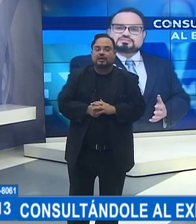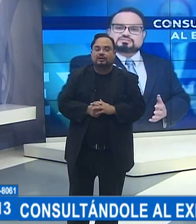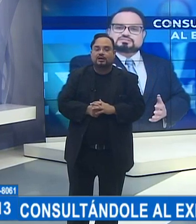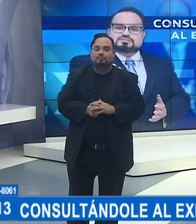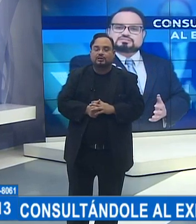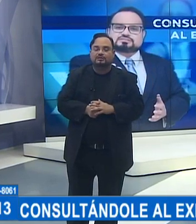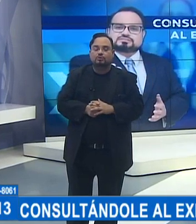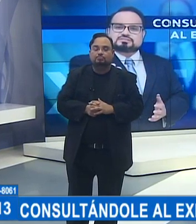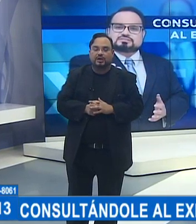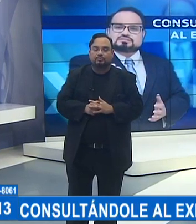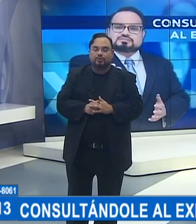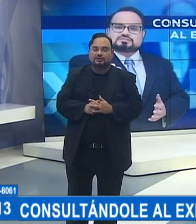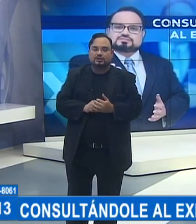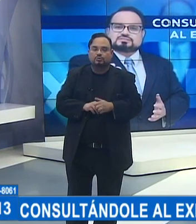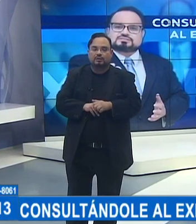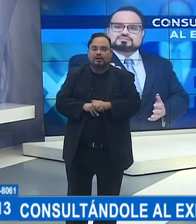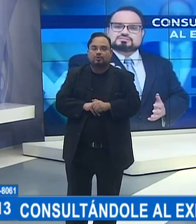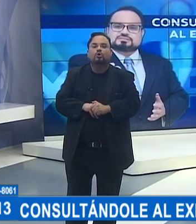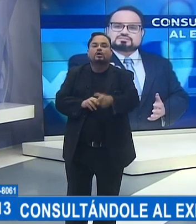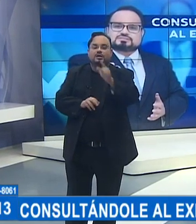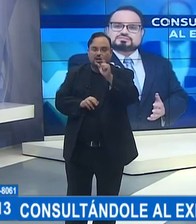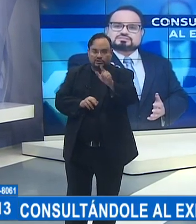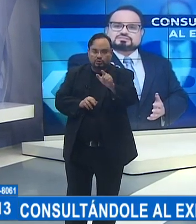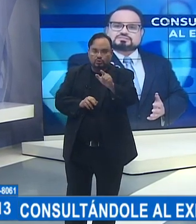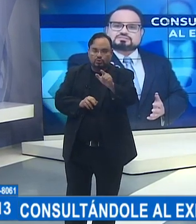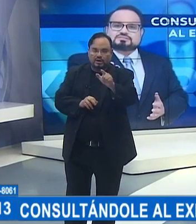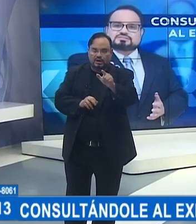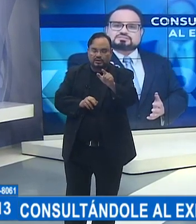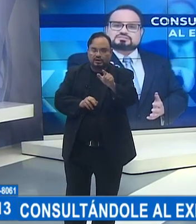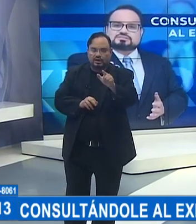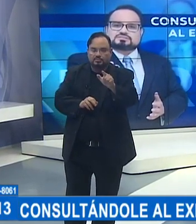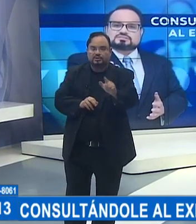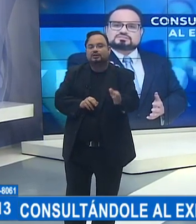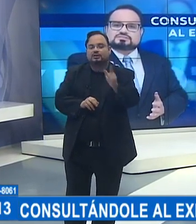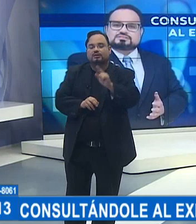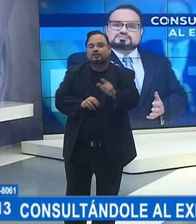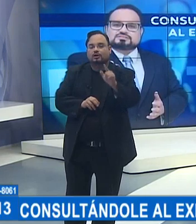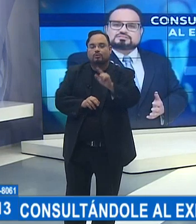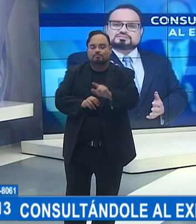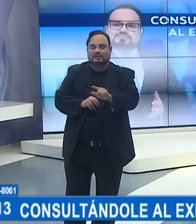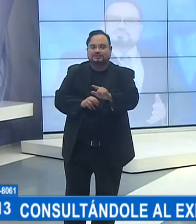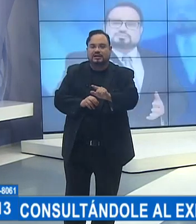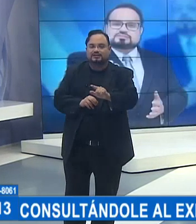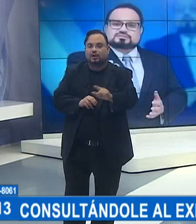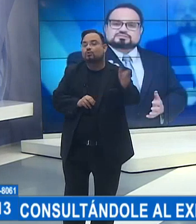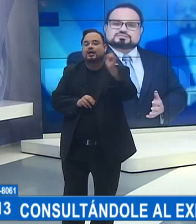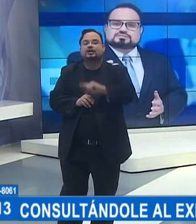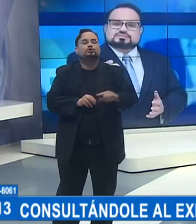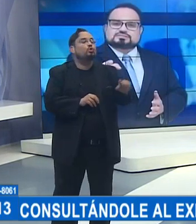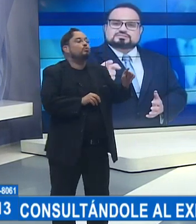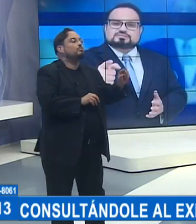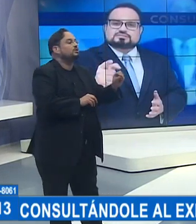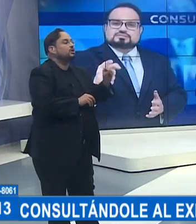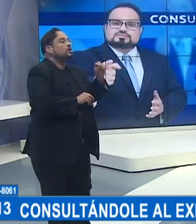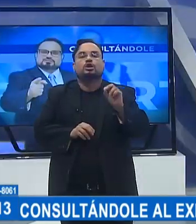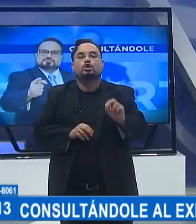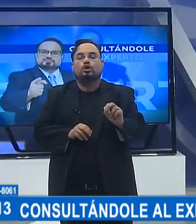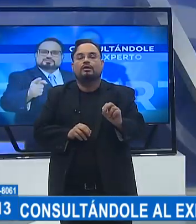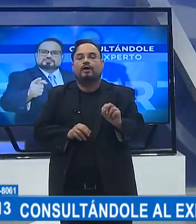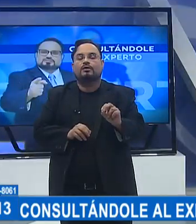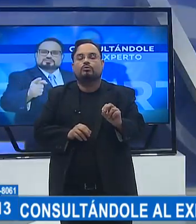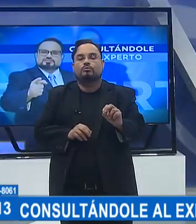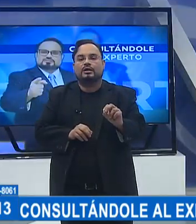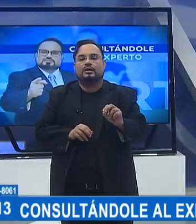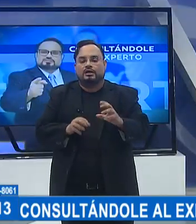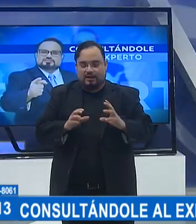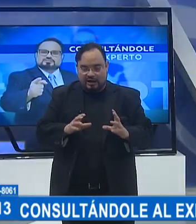una pierna, puede ser un pie, puede ser una mano. Y esto literalmente debe de compensarse, aunque eso obviamente no